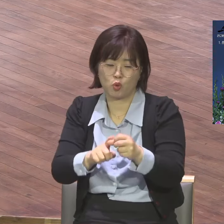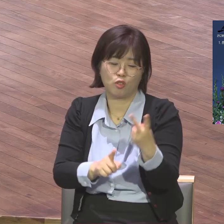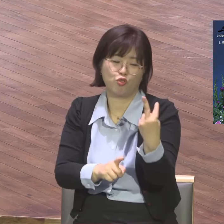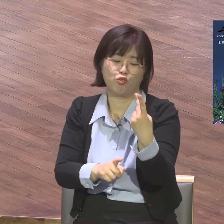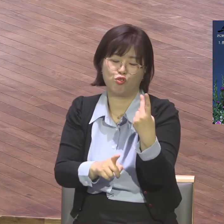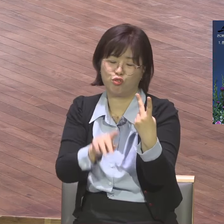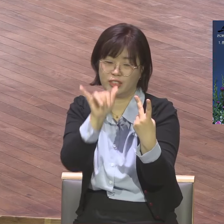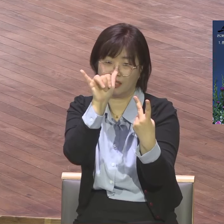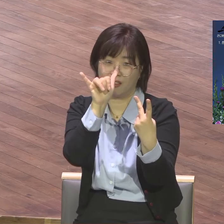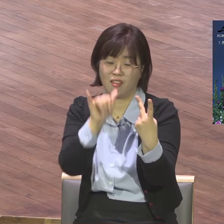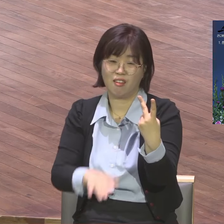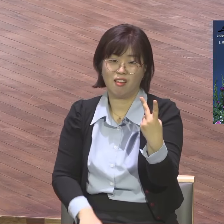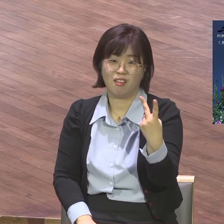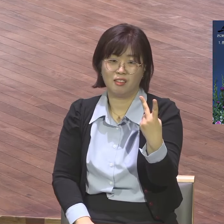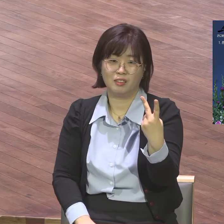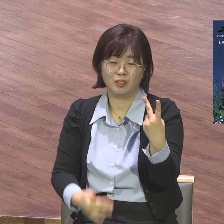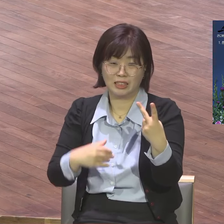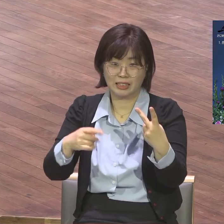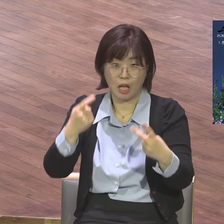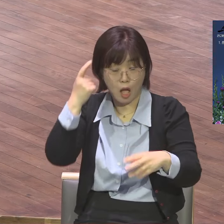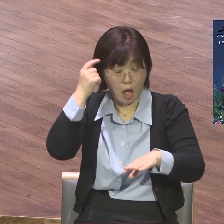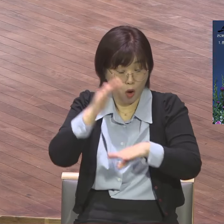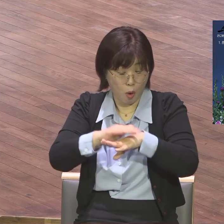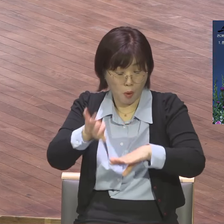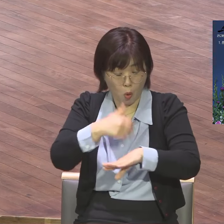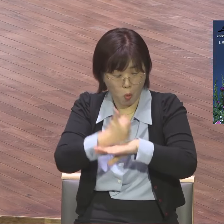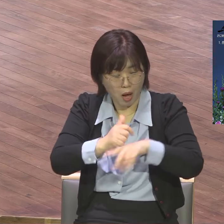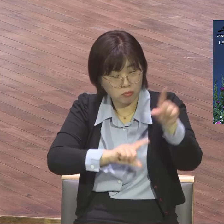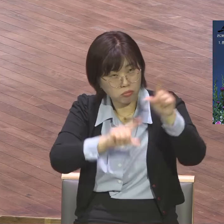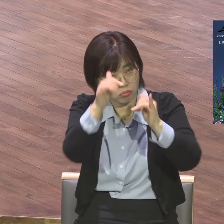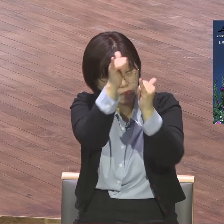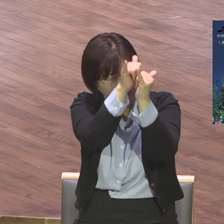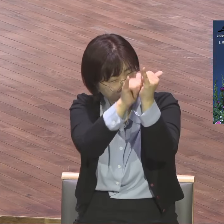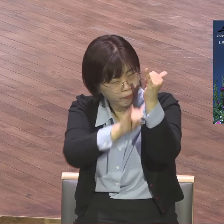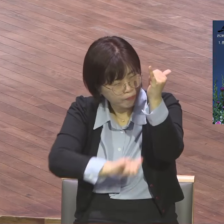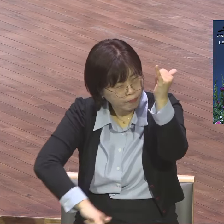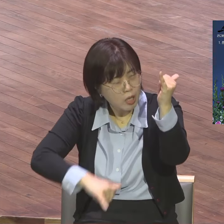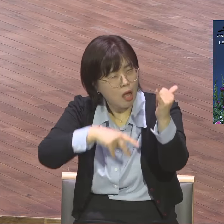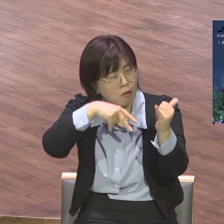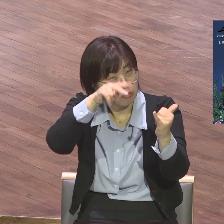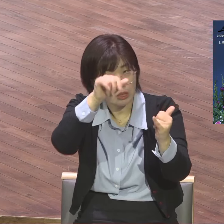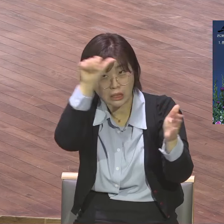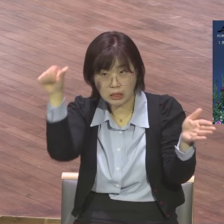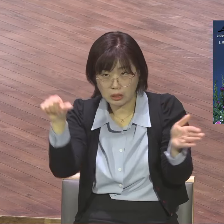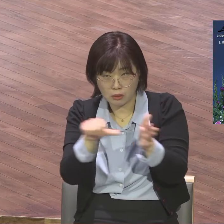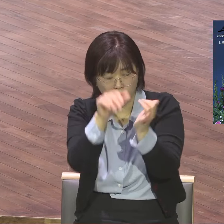다시 걸어갈 이유가 없다. 영적 눈을 열고 제대로 봐라.